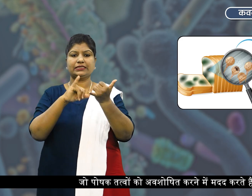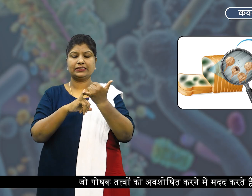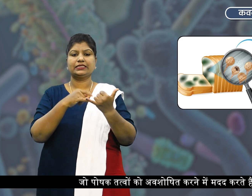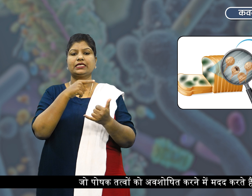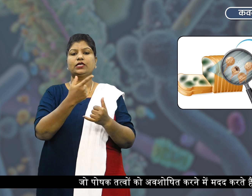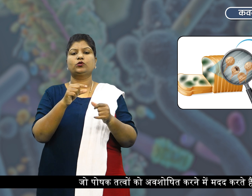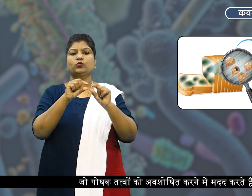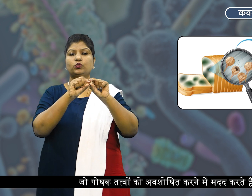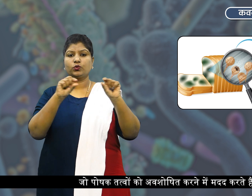में मदद करते हैं।